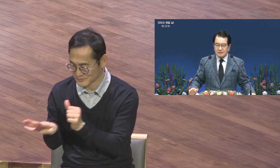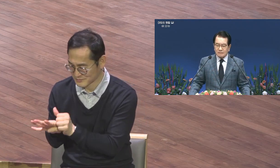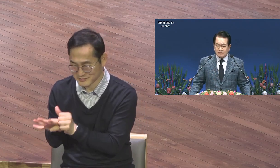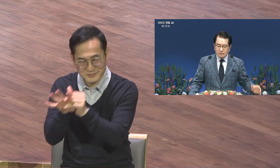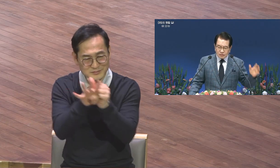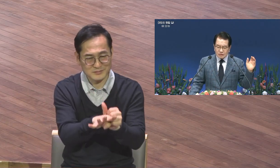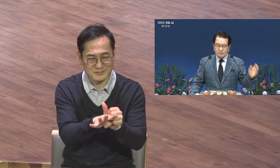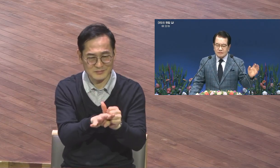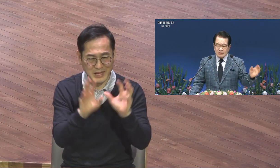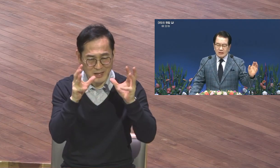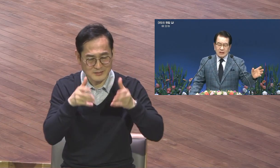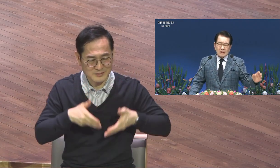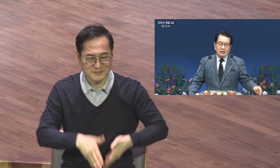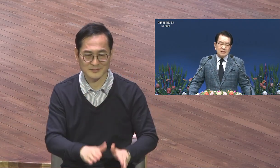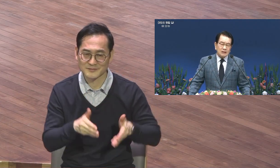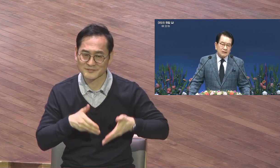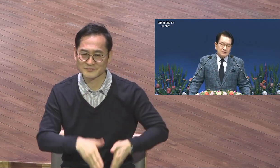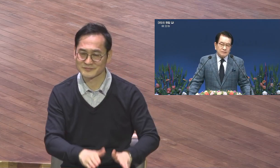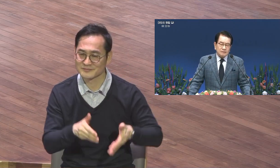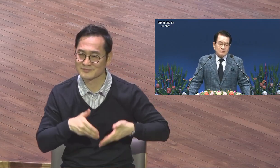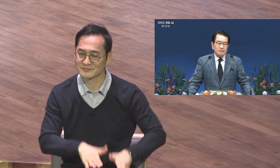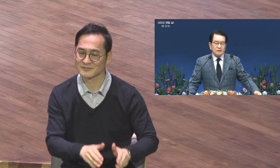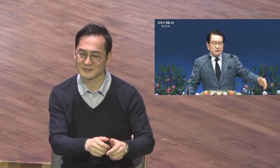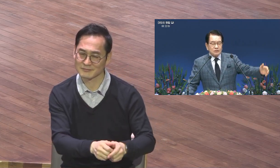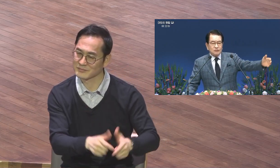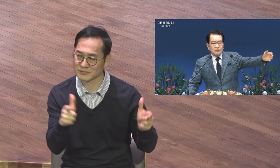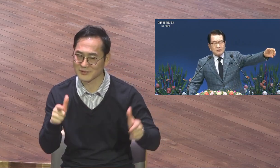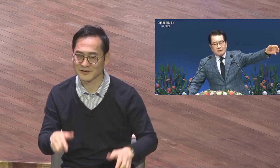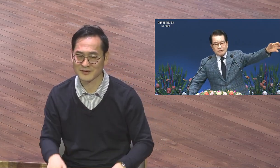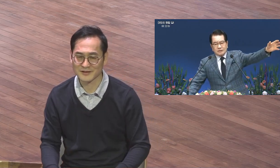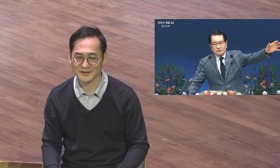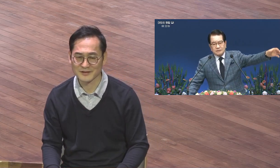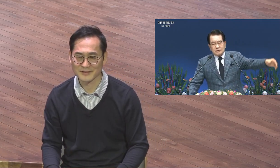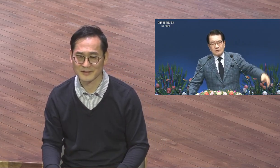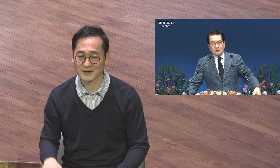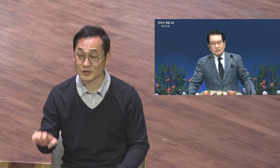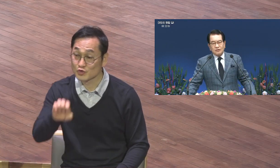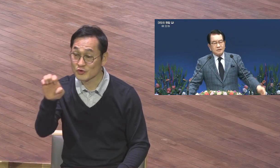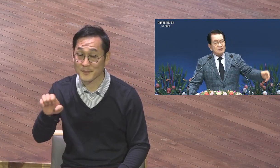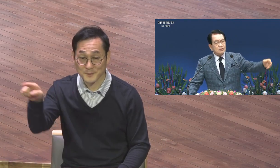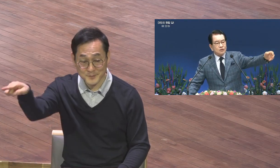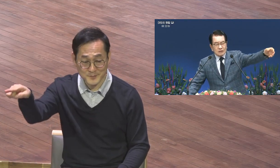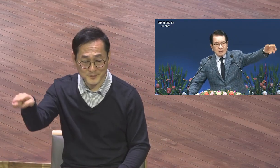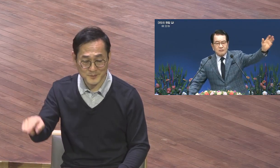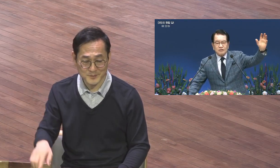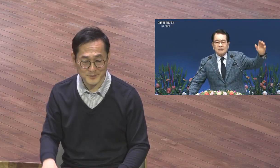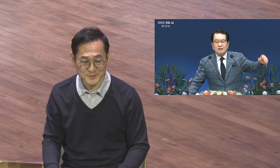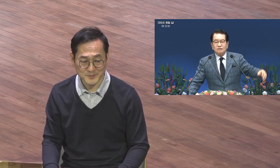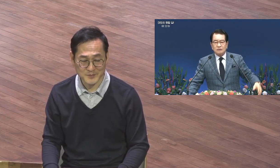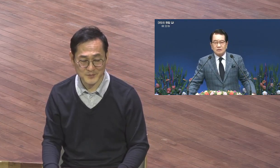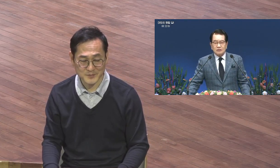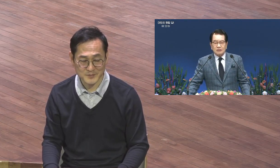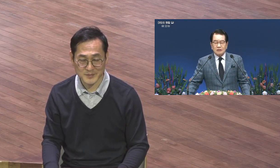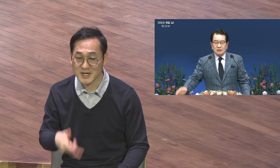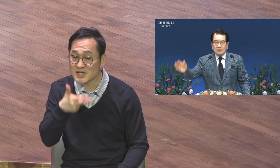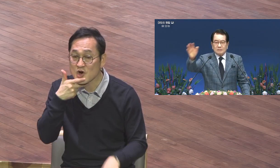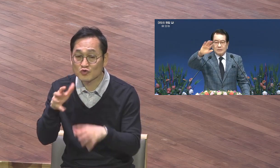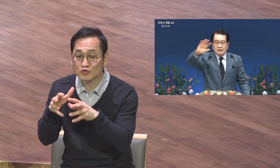많이 났습니다. 무조건. 그러니까 유럽을 가보세요. 유럽 히드로 공항 가보세요.